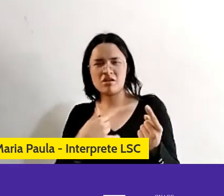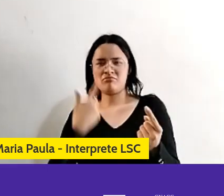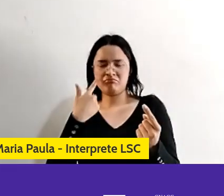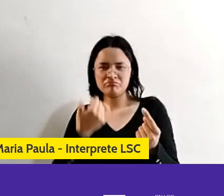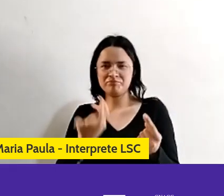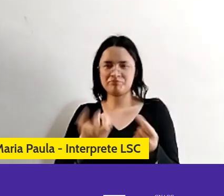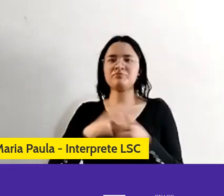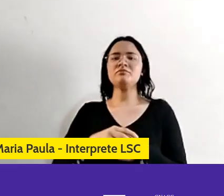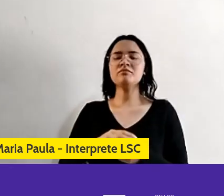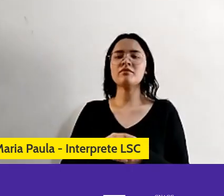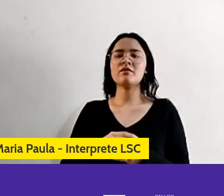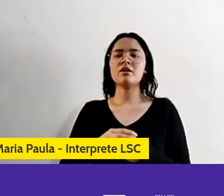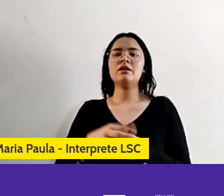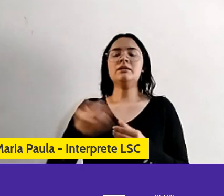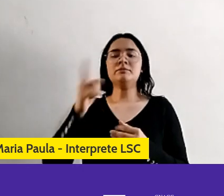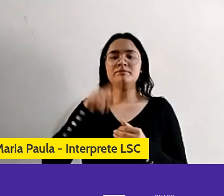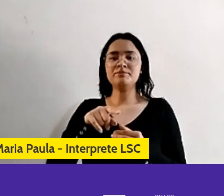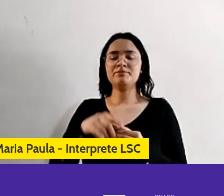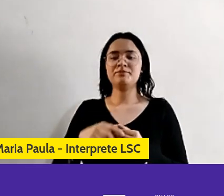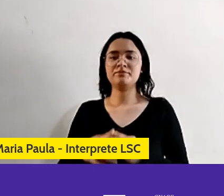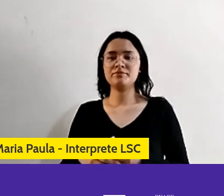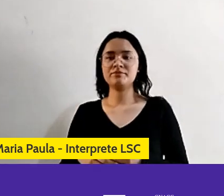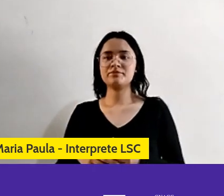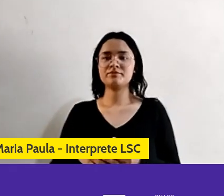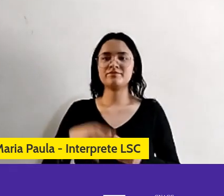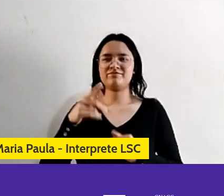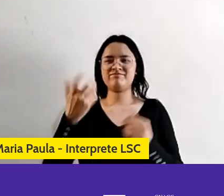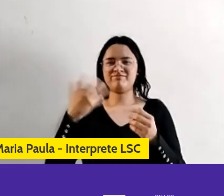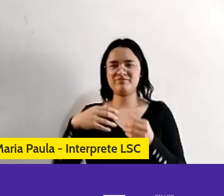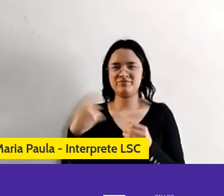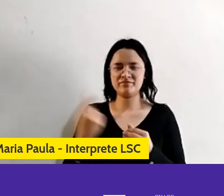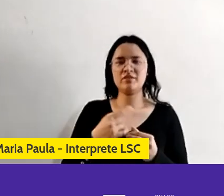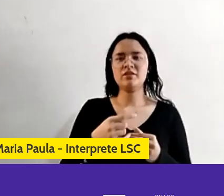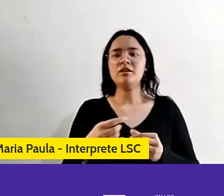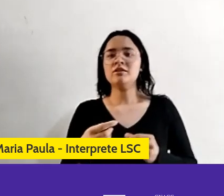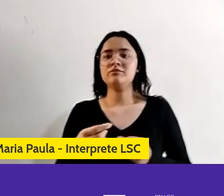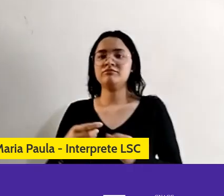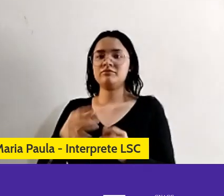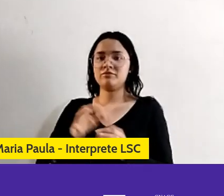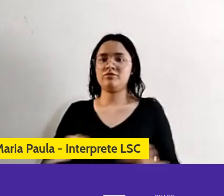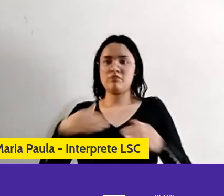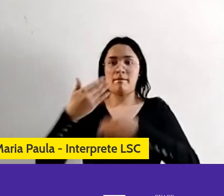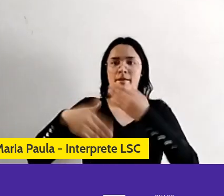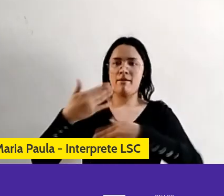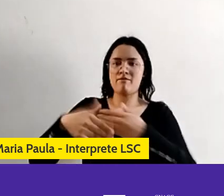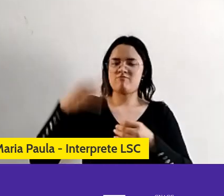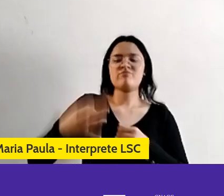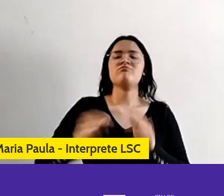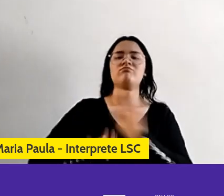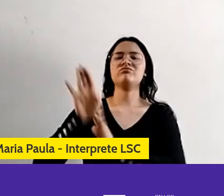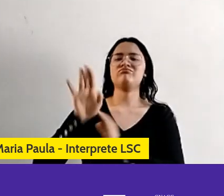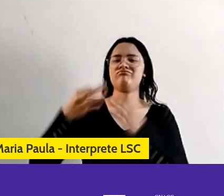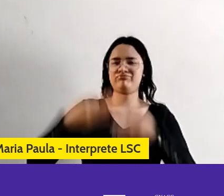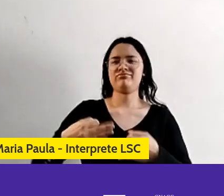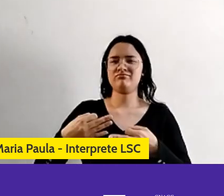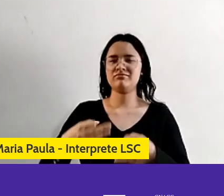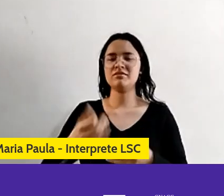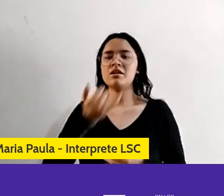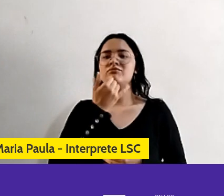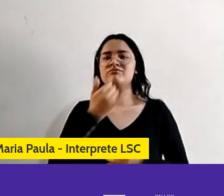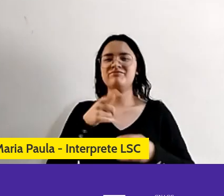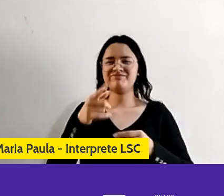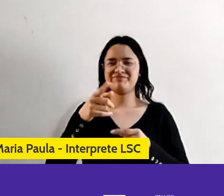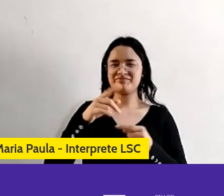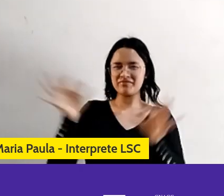industria, que eso lo que hace es, no te asegura el éxito, pero sí te baja un poco el riesgo a la hora